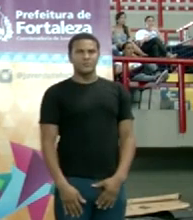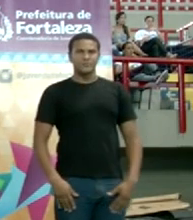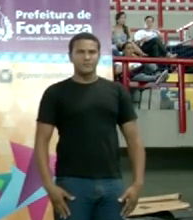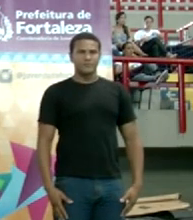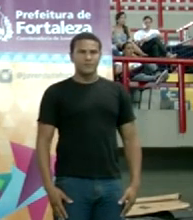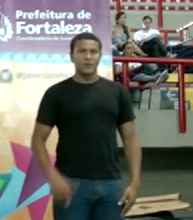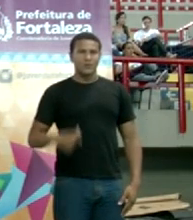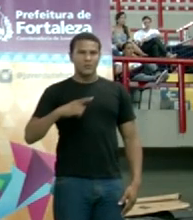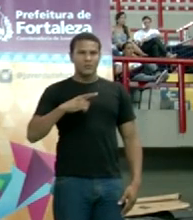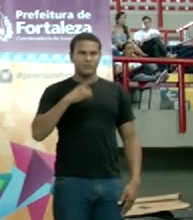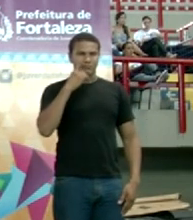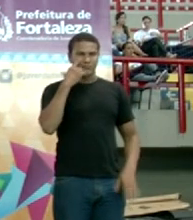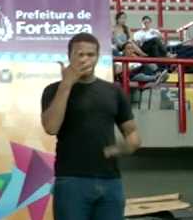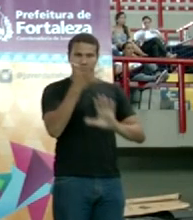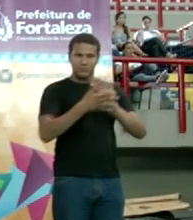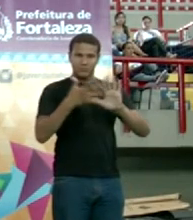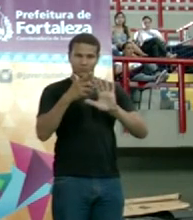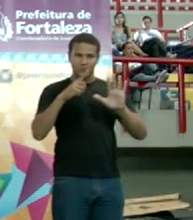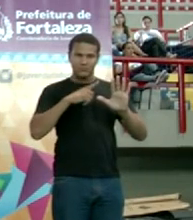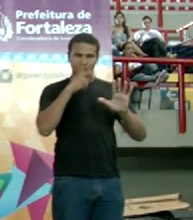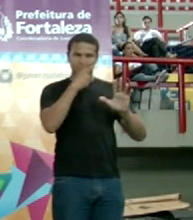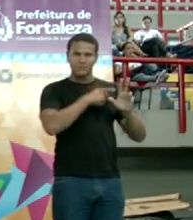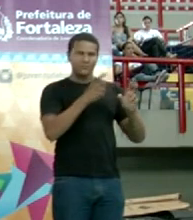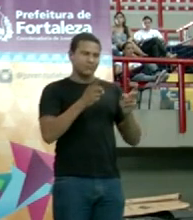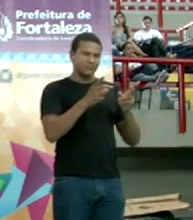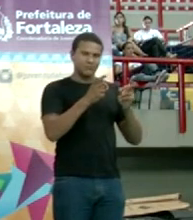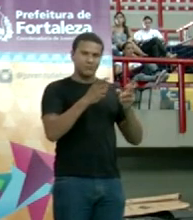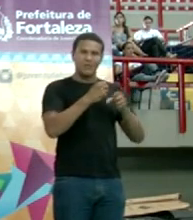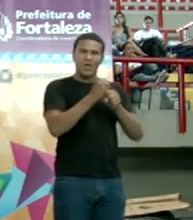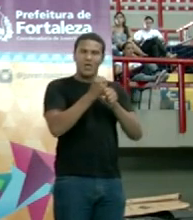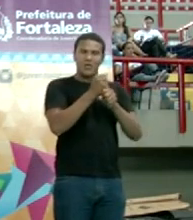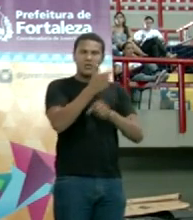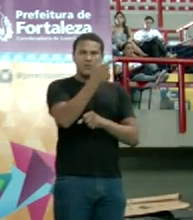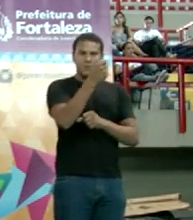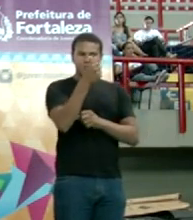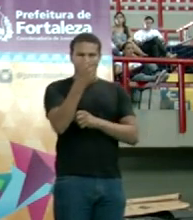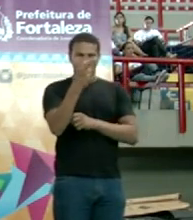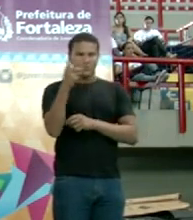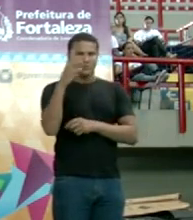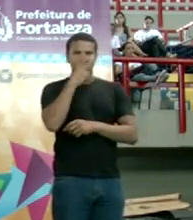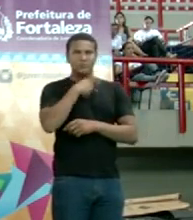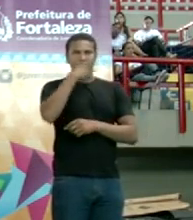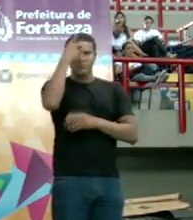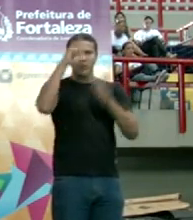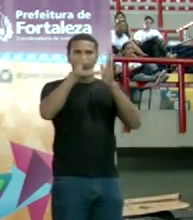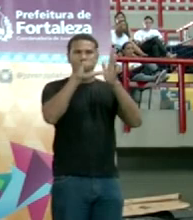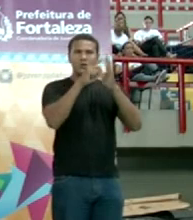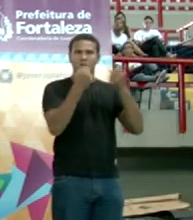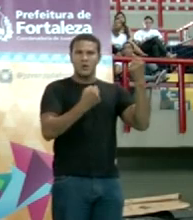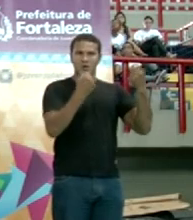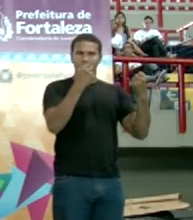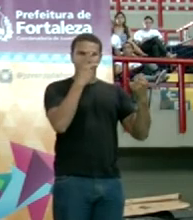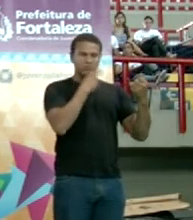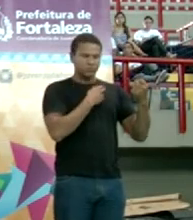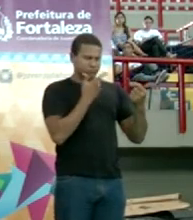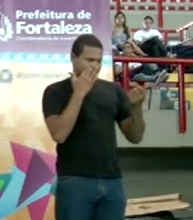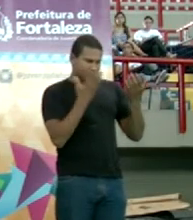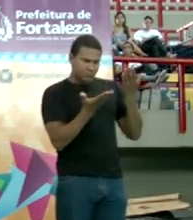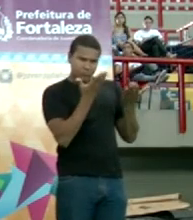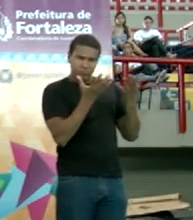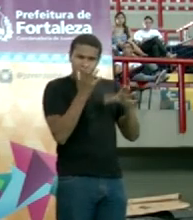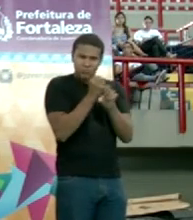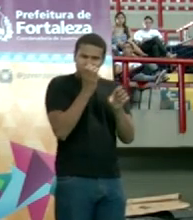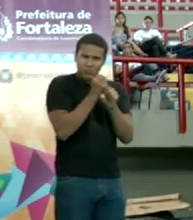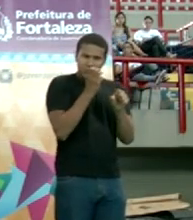Ao encerrar o período de vendas de 2012, uma concessionária fez um levantamento das vendas de